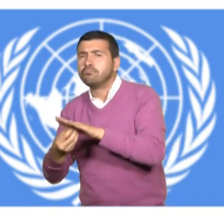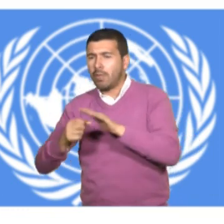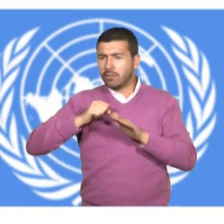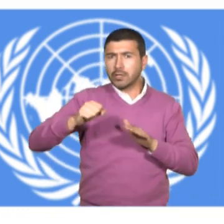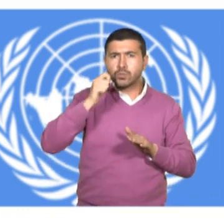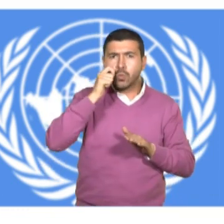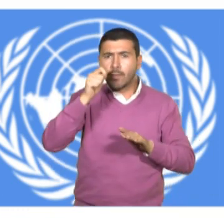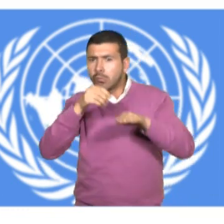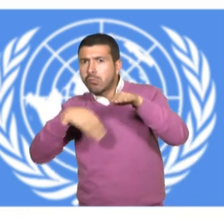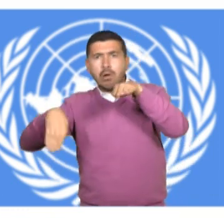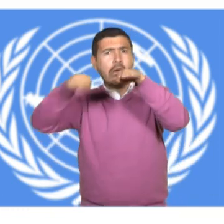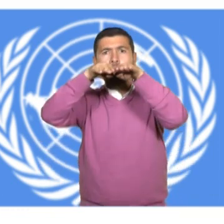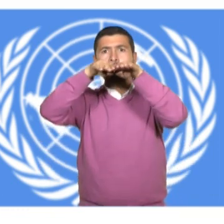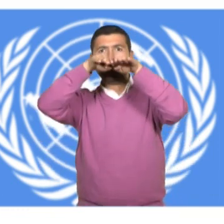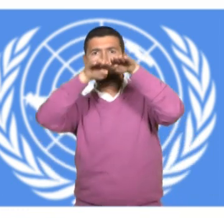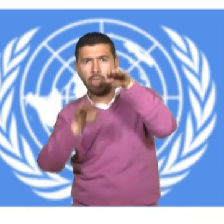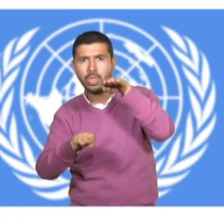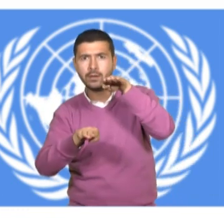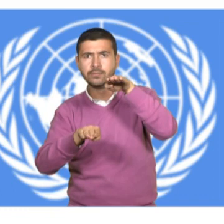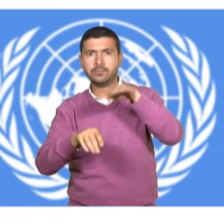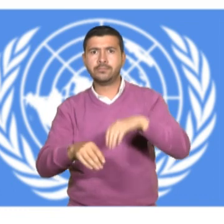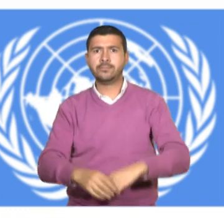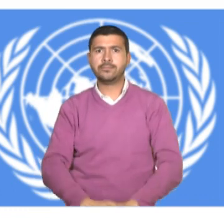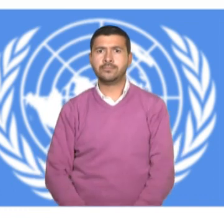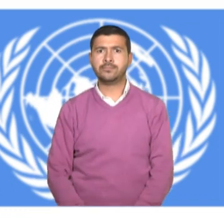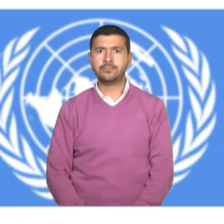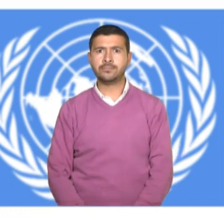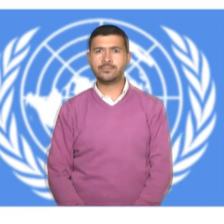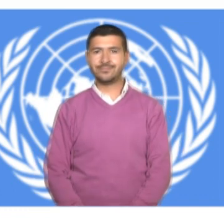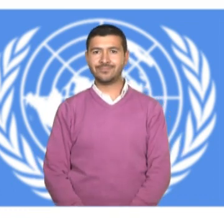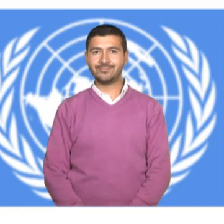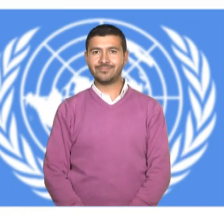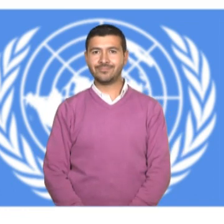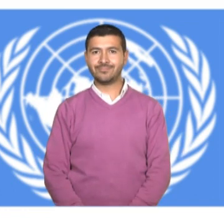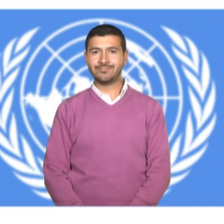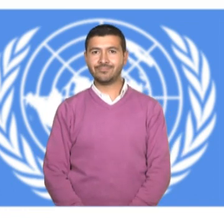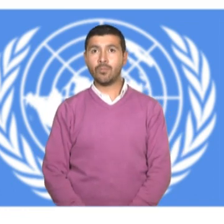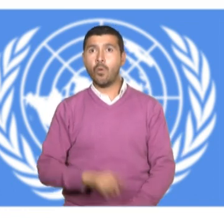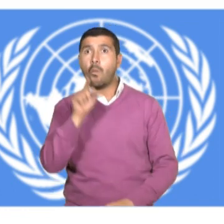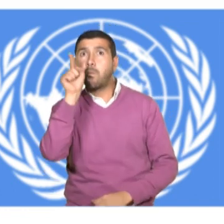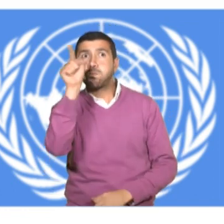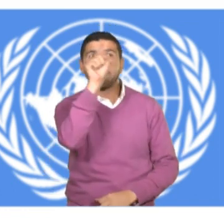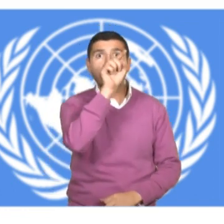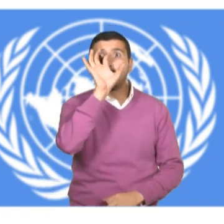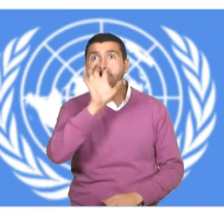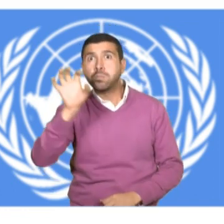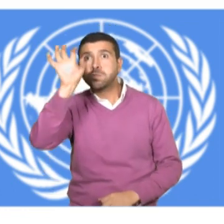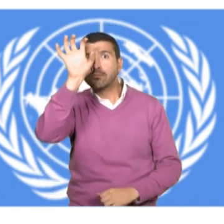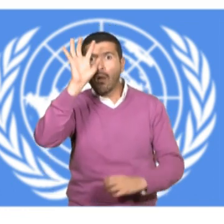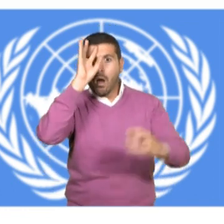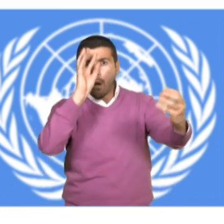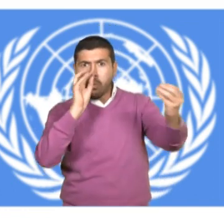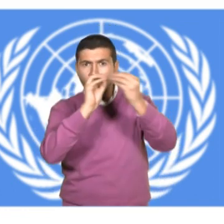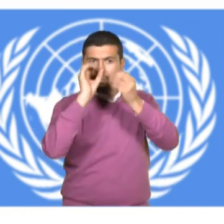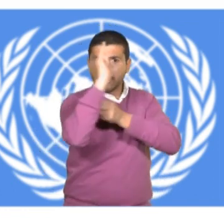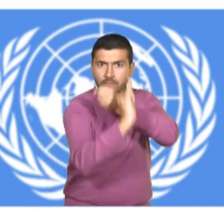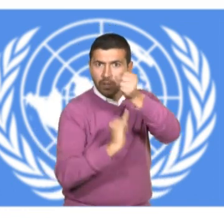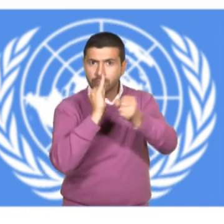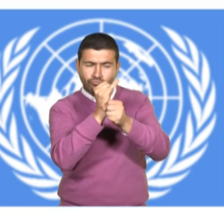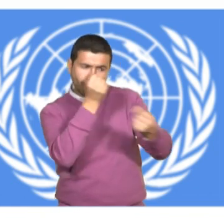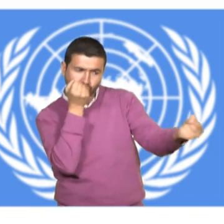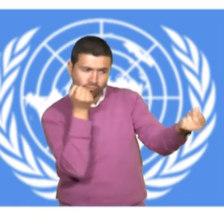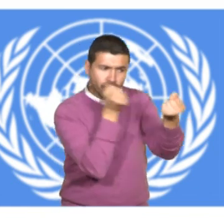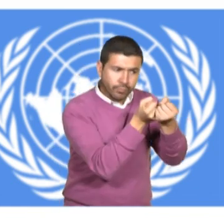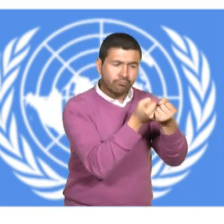sus derechos humanos en todas las partes del mundo. L. Reconociendo la importancia de la cooperación